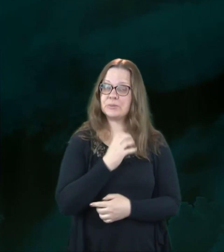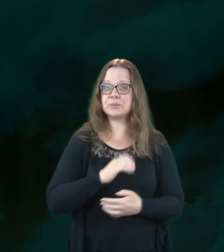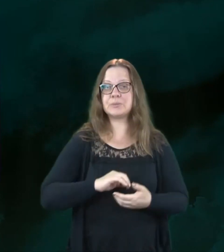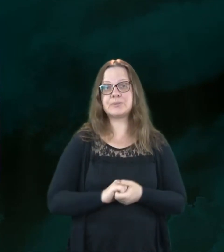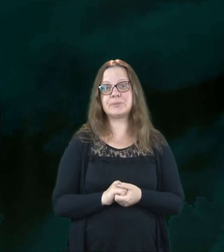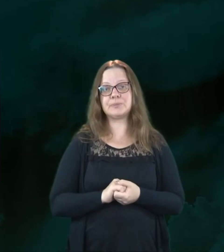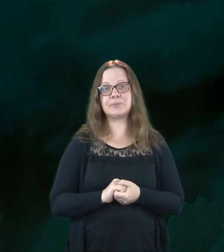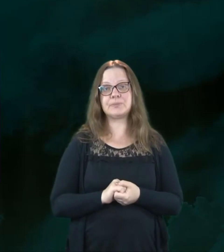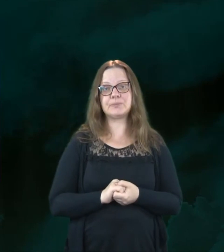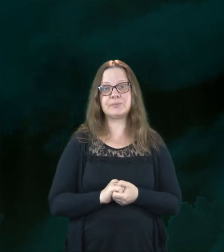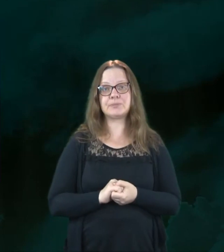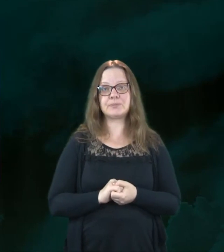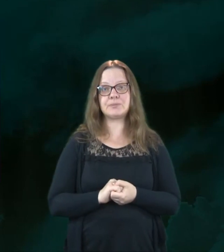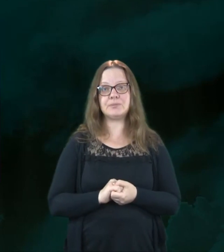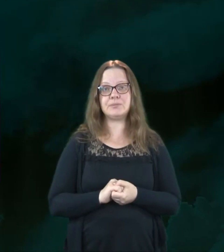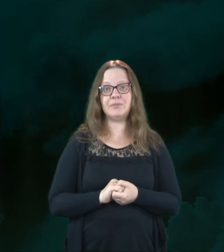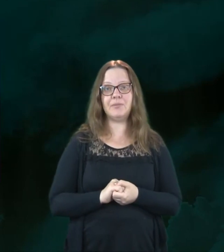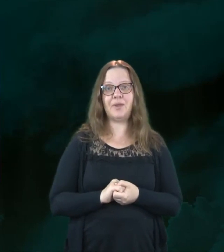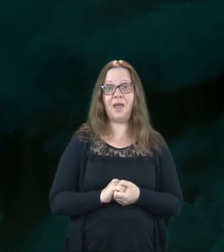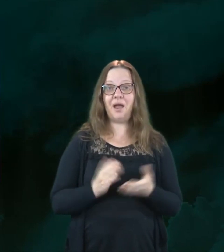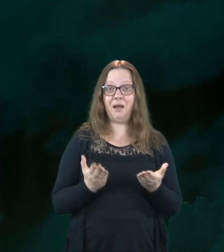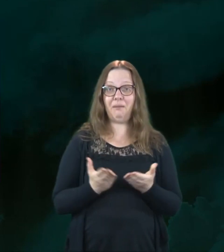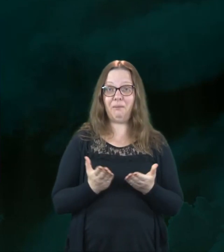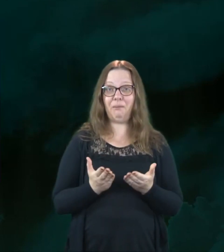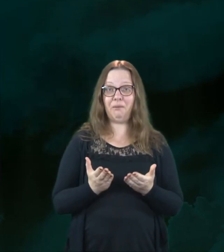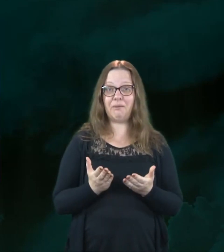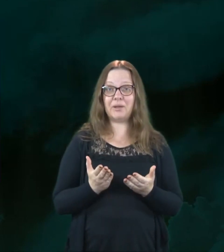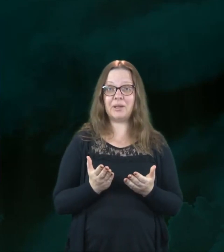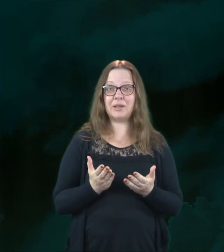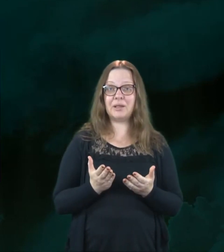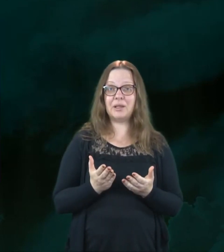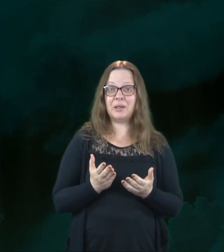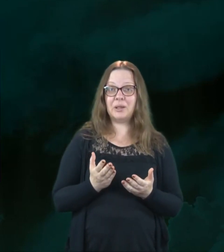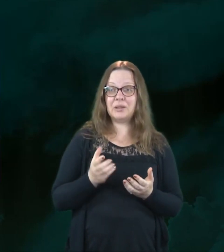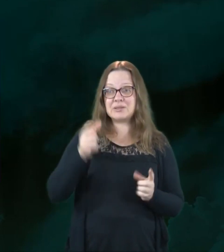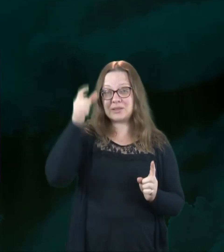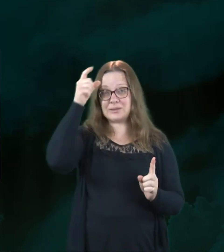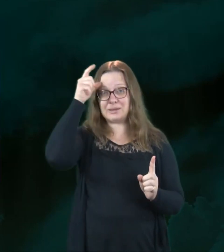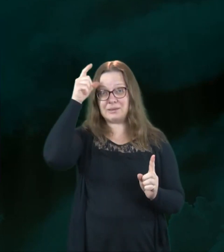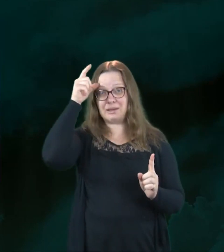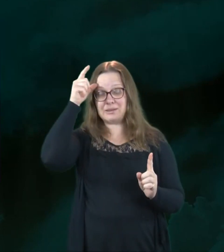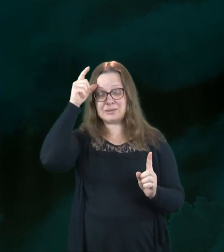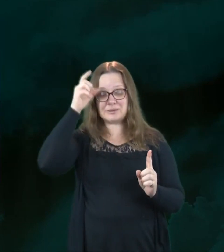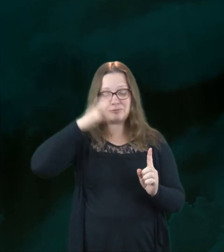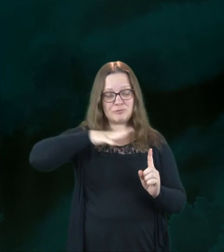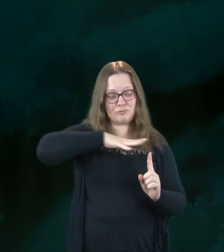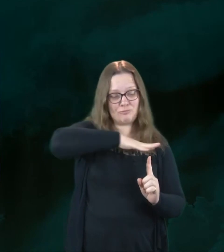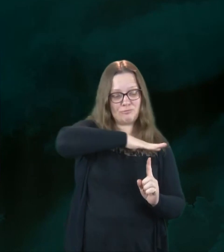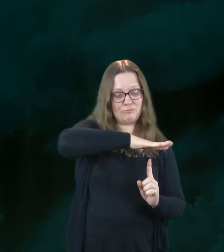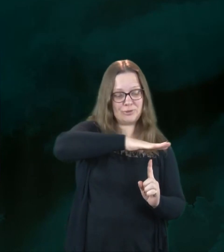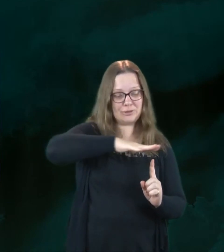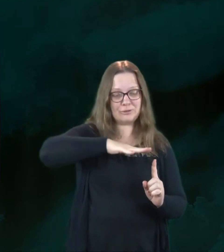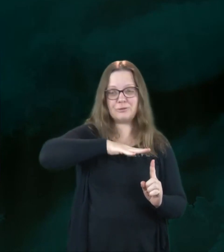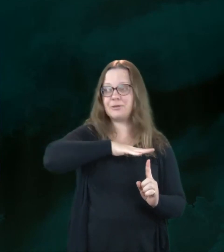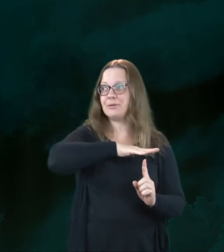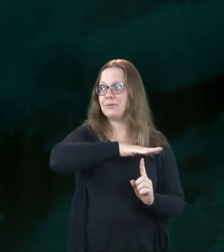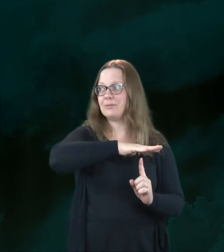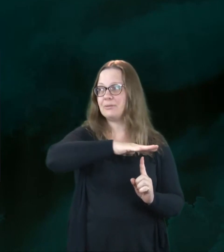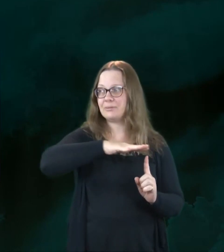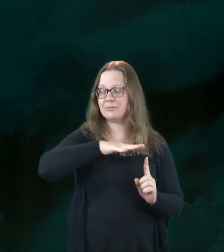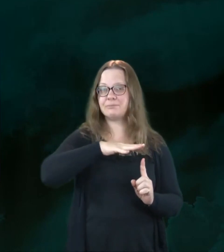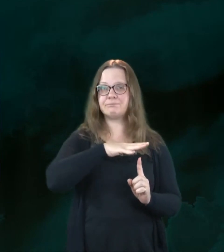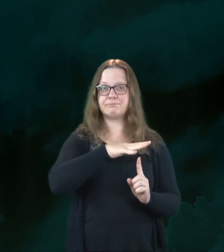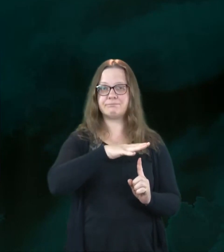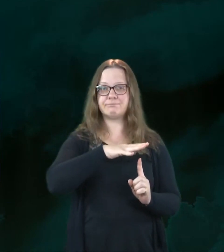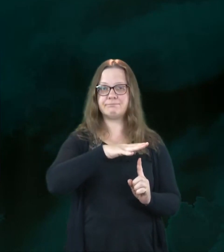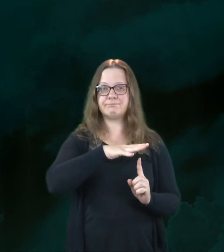homem na sua mão, tendo como, nós falamos isso, ele está com faca e queijo